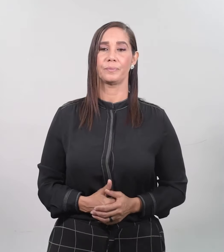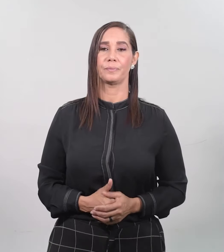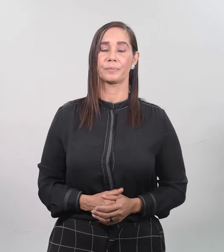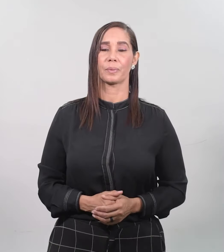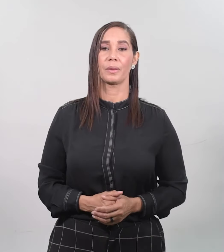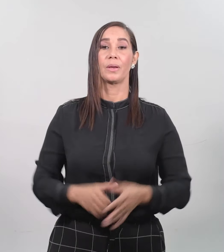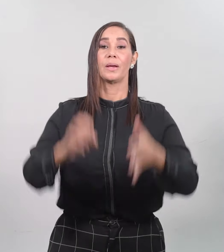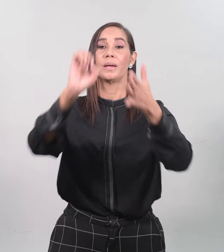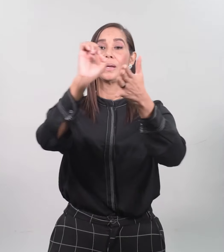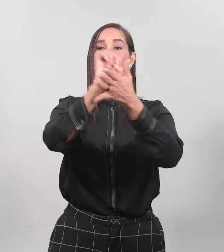Evangelio.